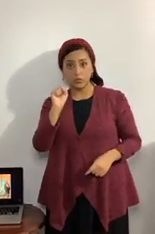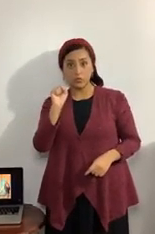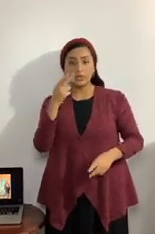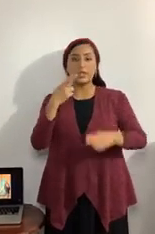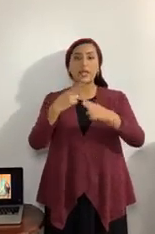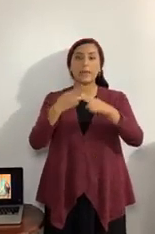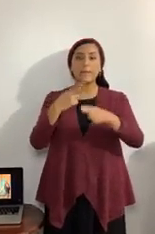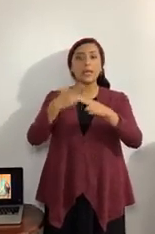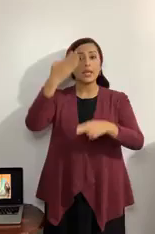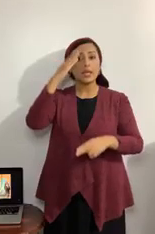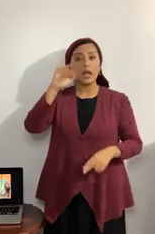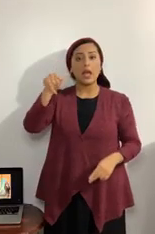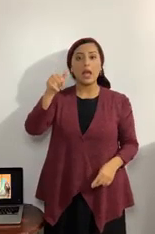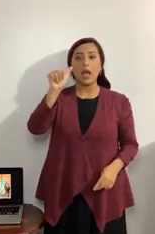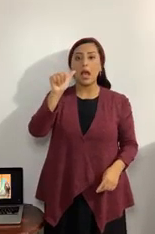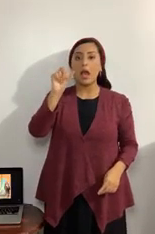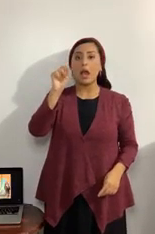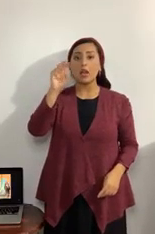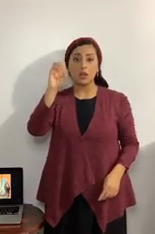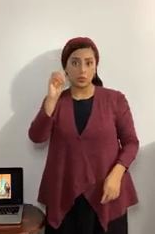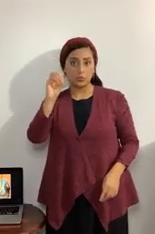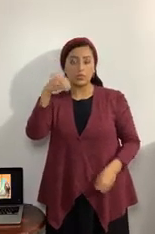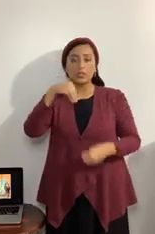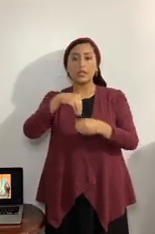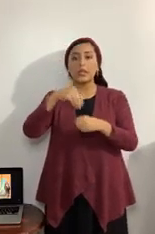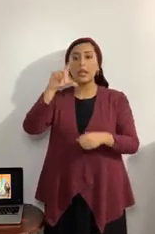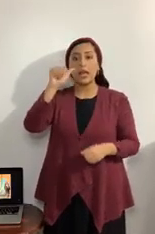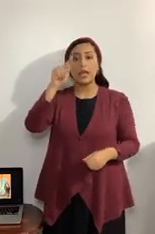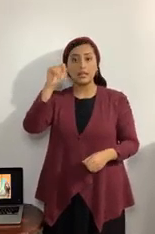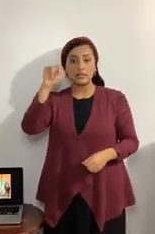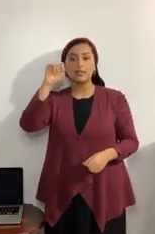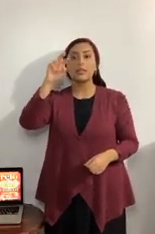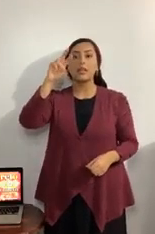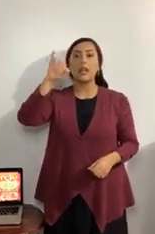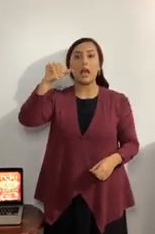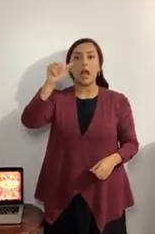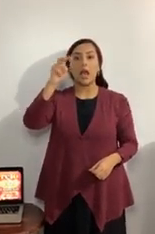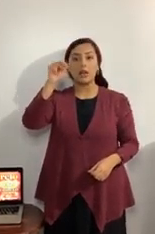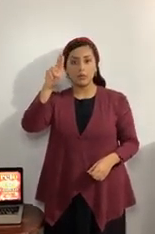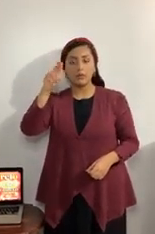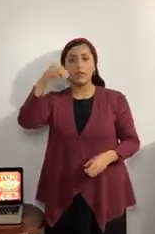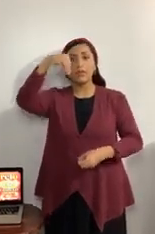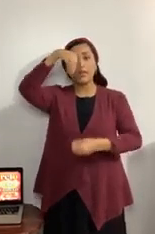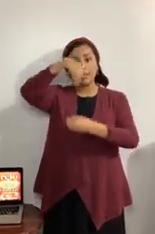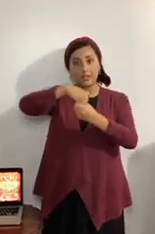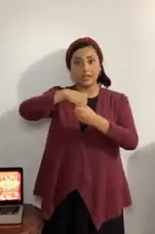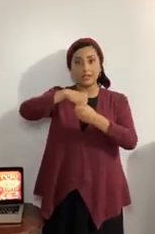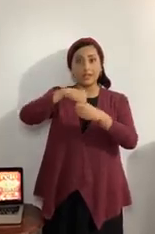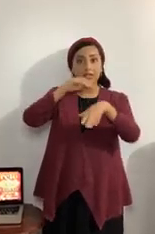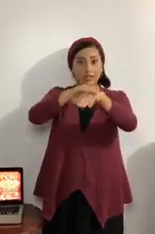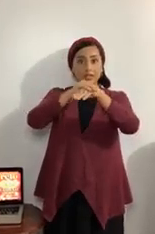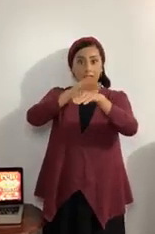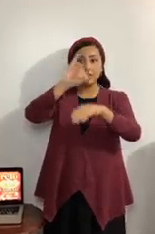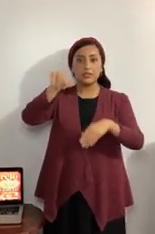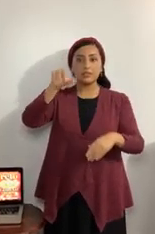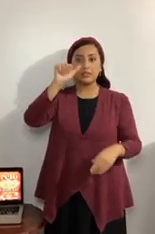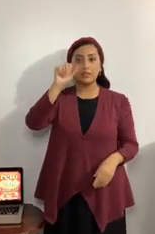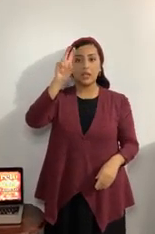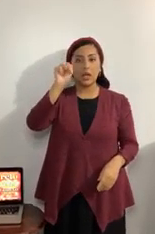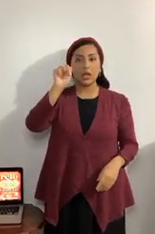Jano, en latín Janus, en inglés January, o January, escrito January,